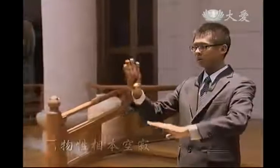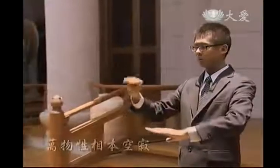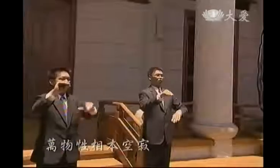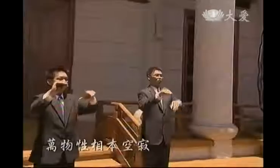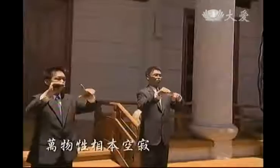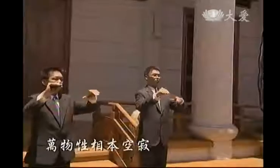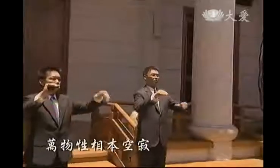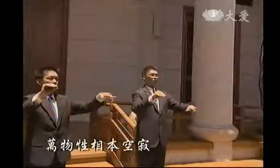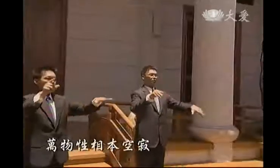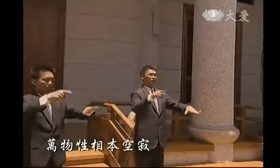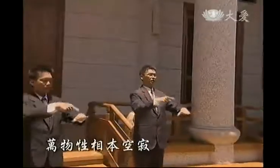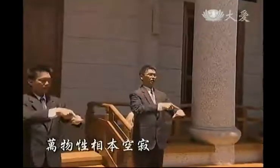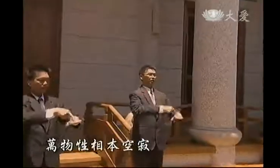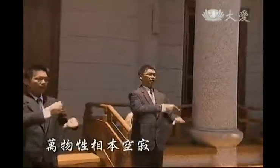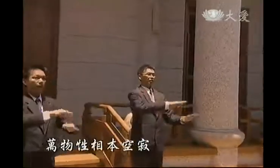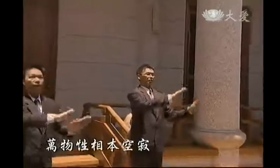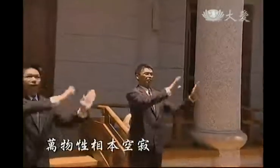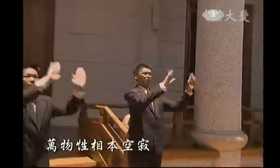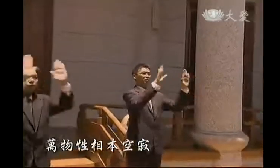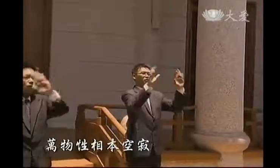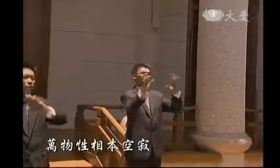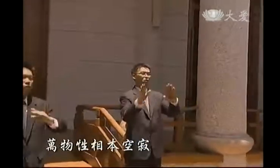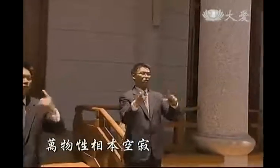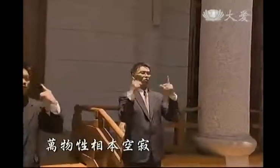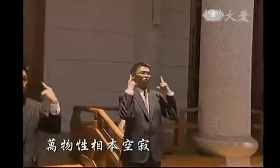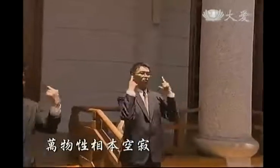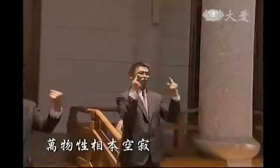万物性相本空寂。